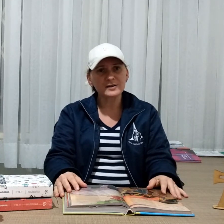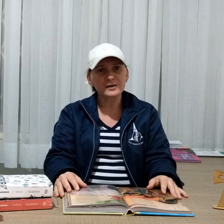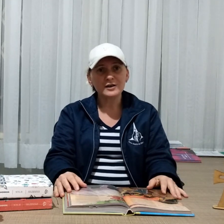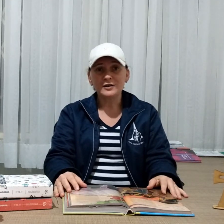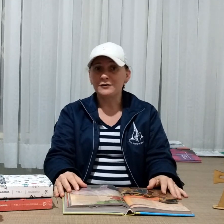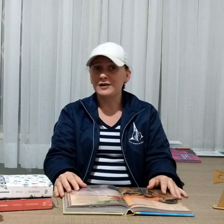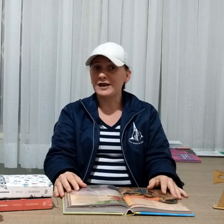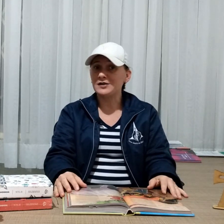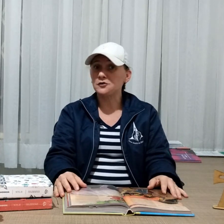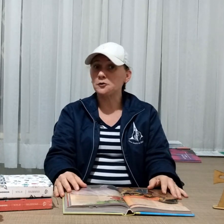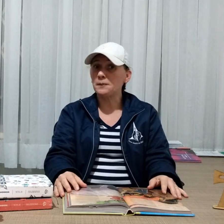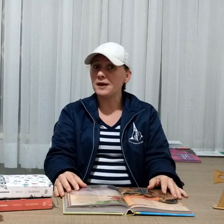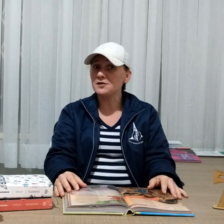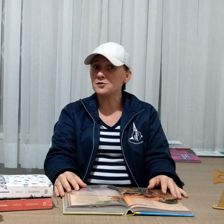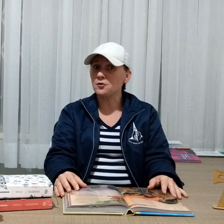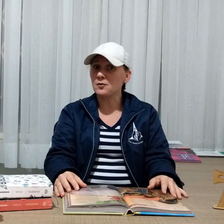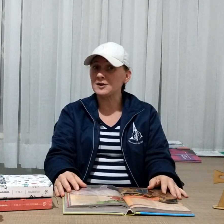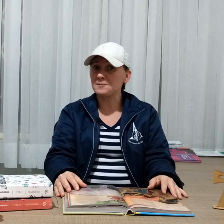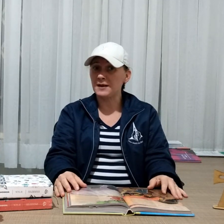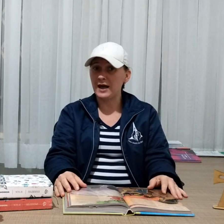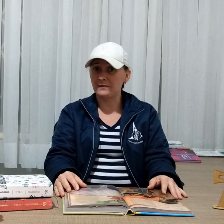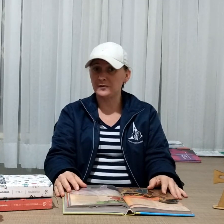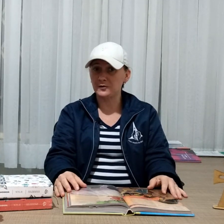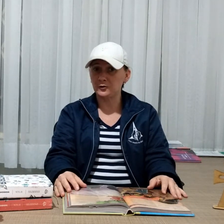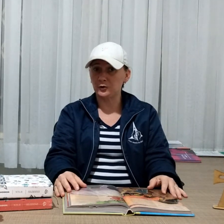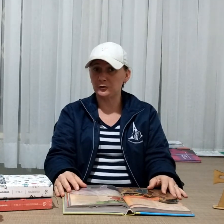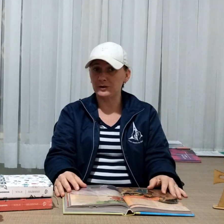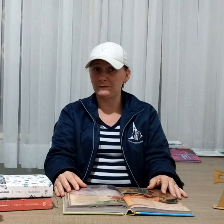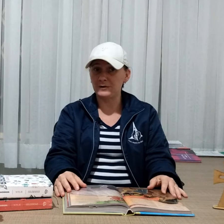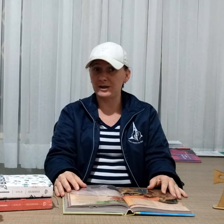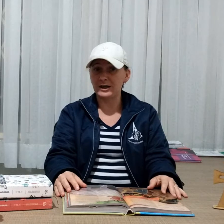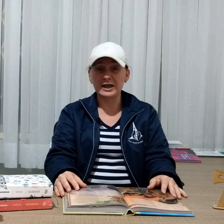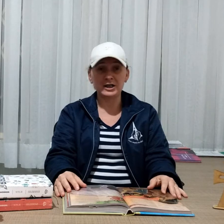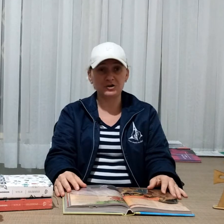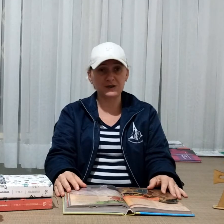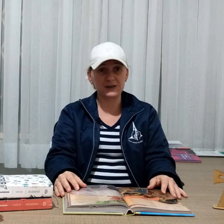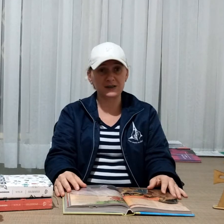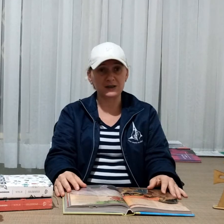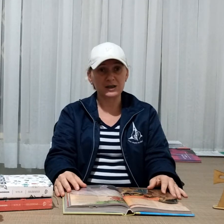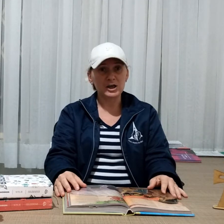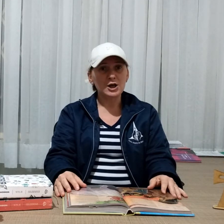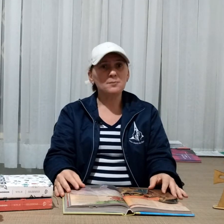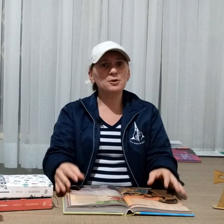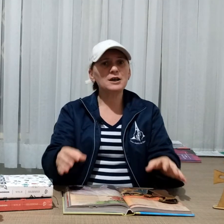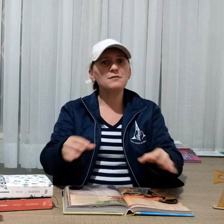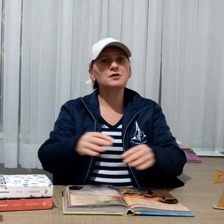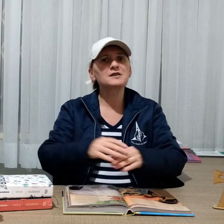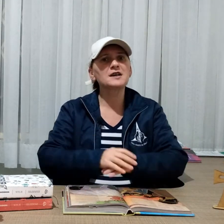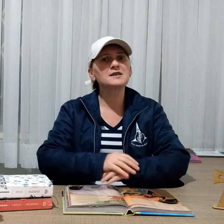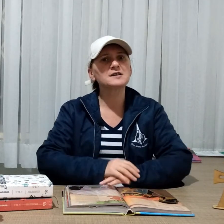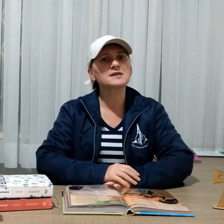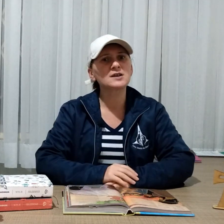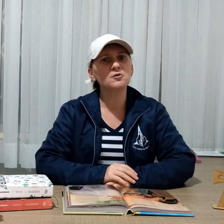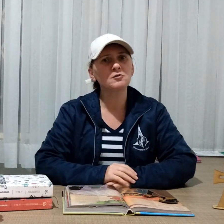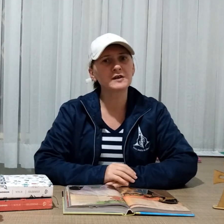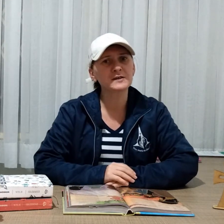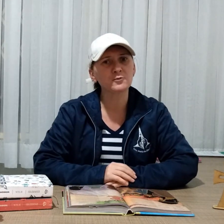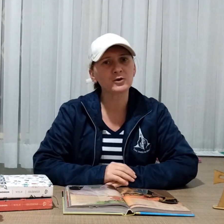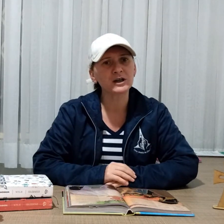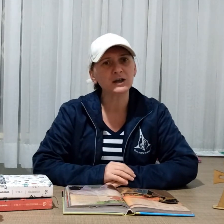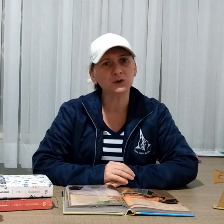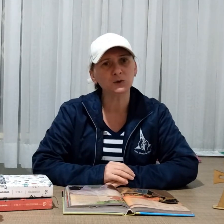nós. Fiquei surpreso com as palavras do dono da vinha. Ele disse: por que vocês